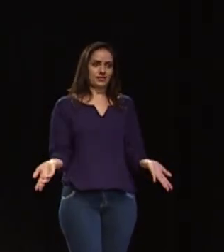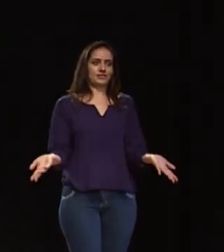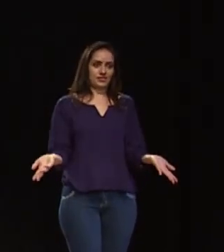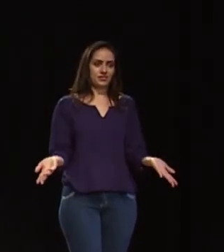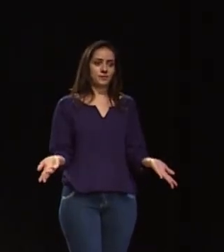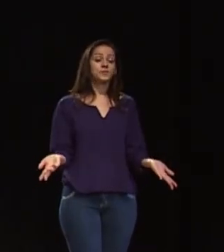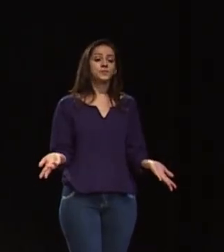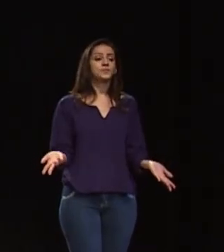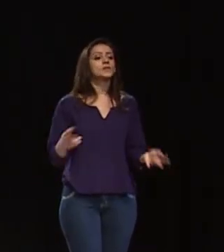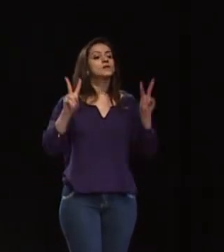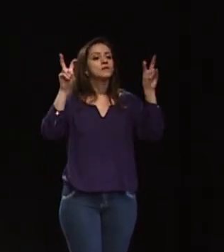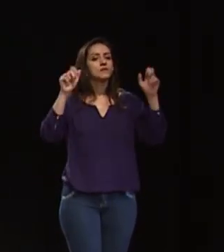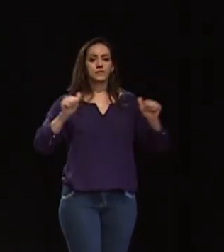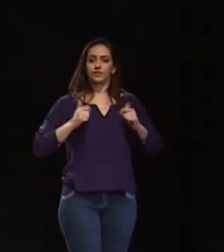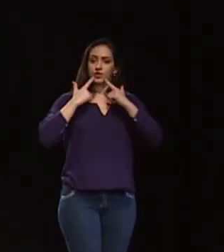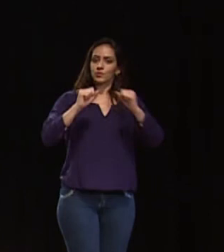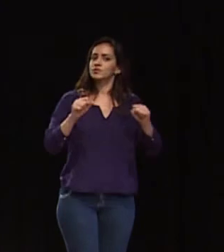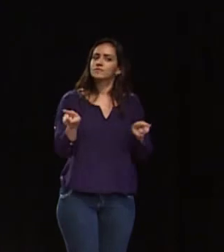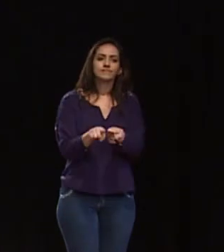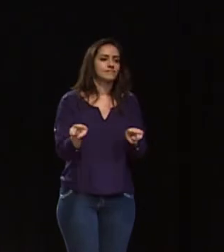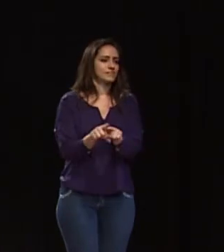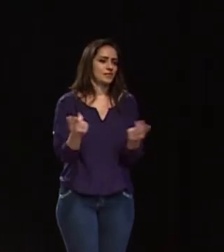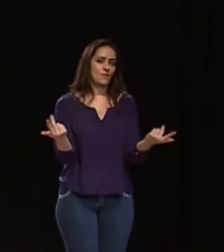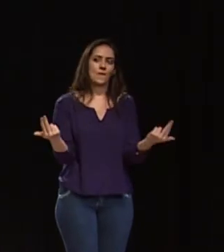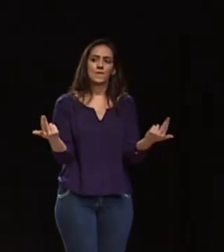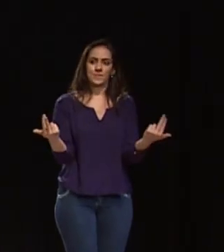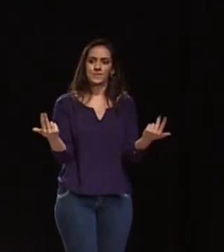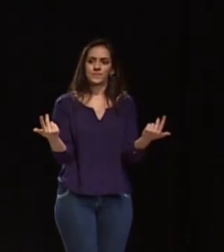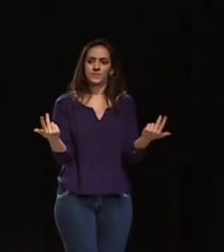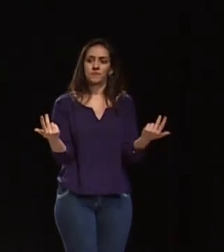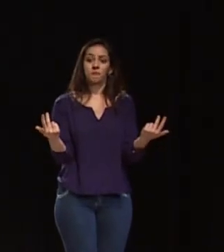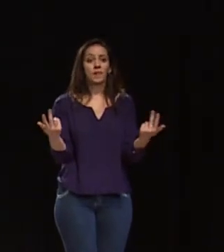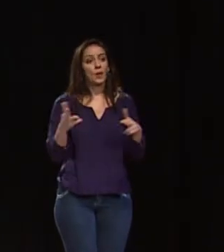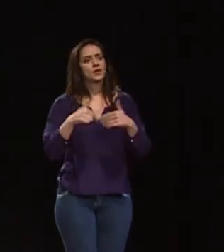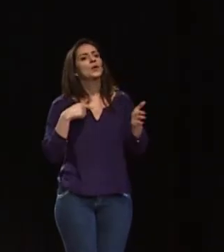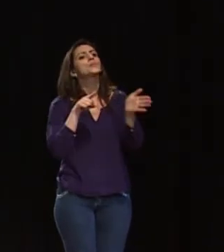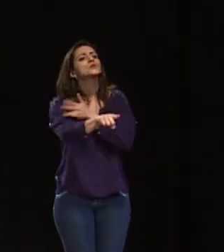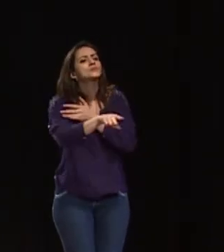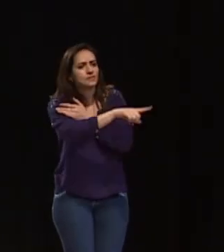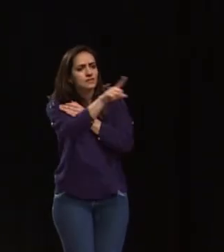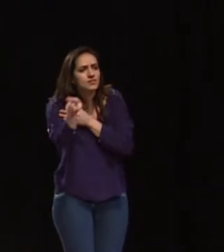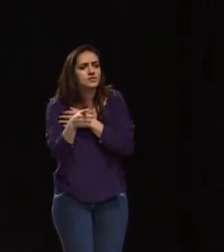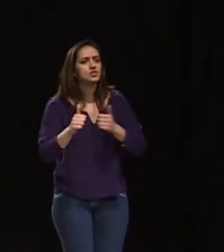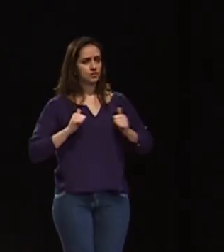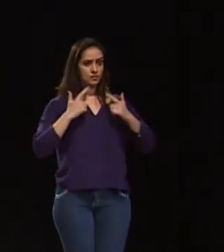de vista do que se vê. E isso também se fala a respeito do conforto linguístico, da mesma forma. Porque eu